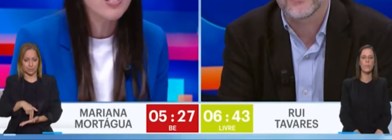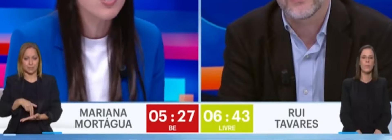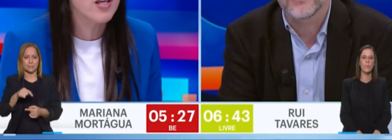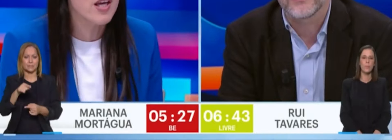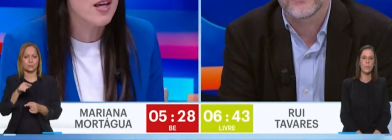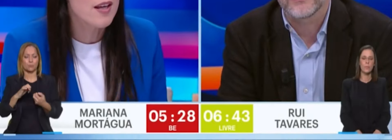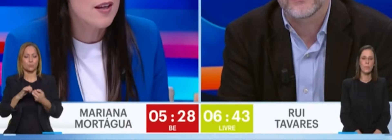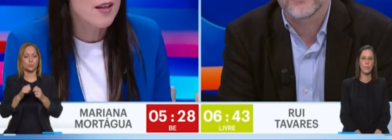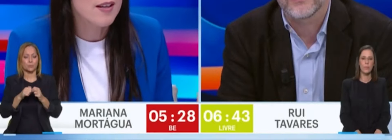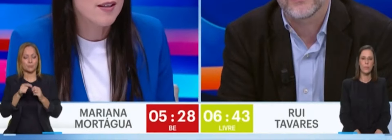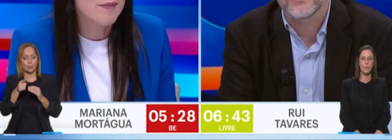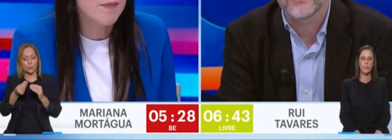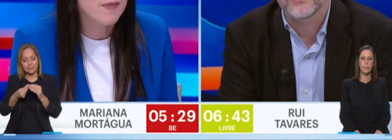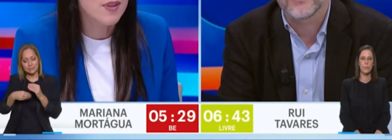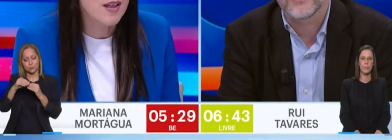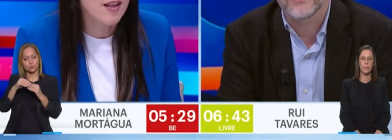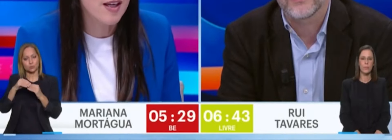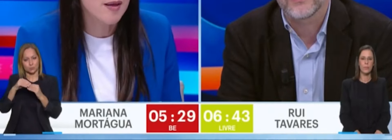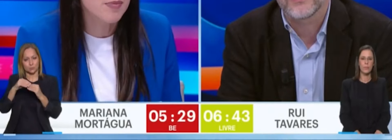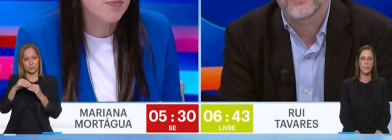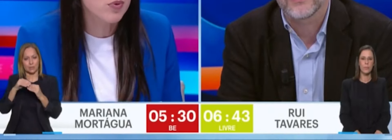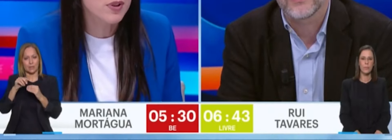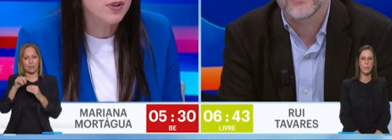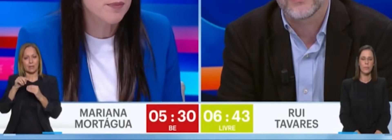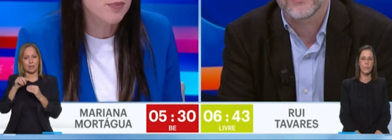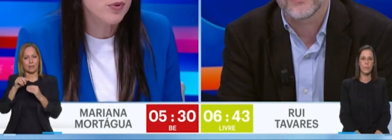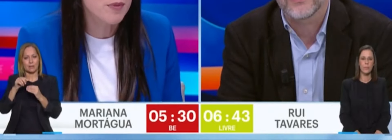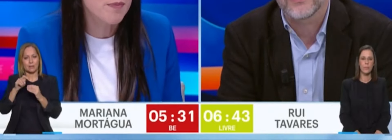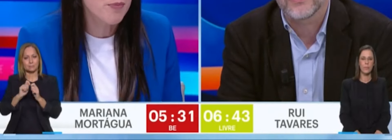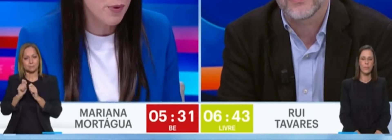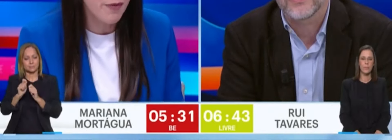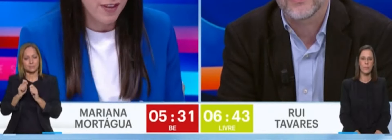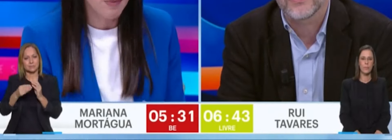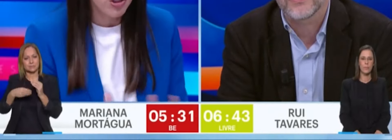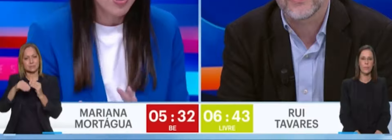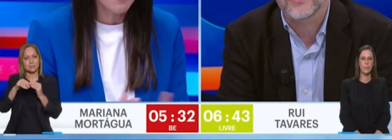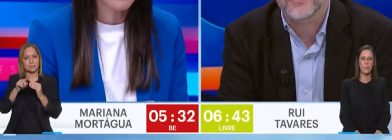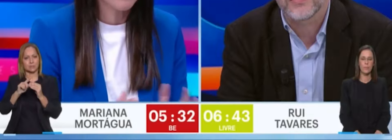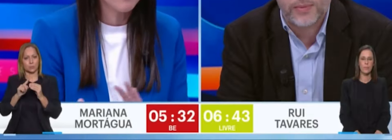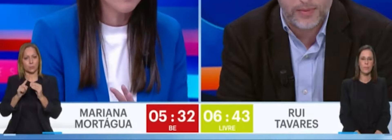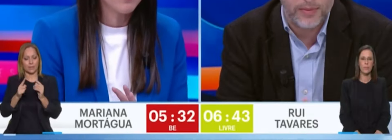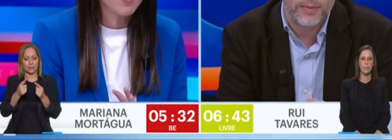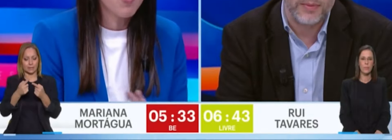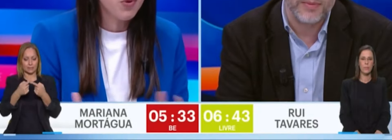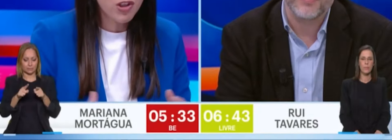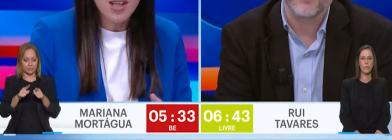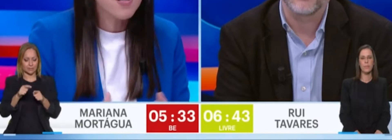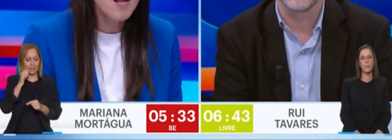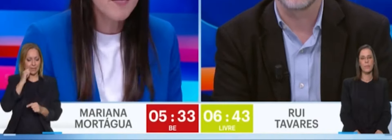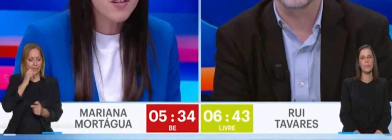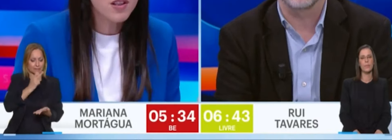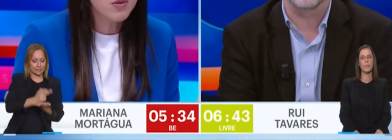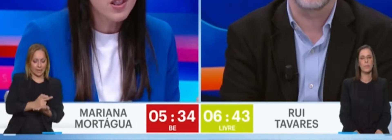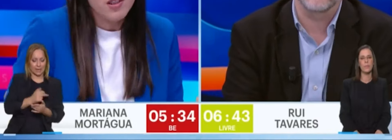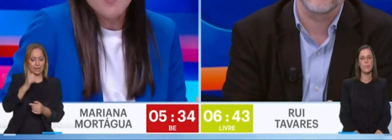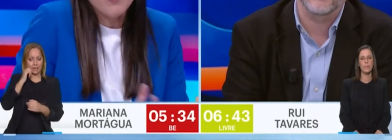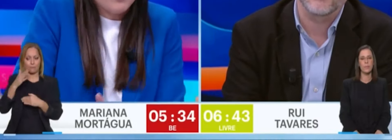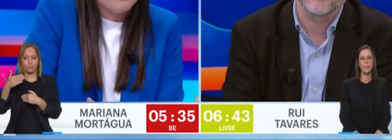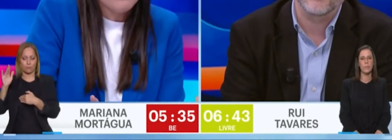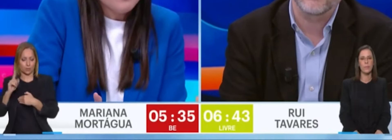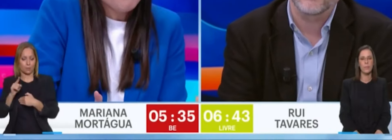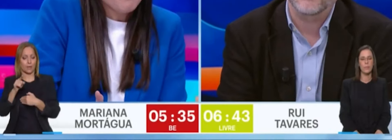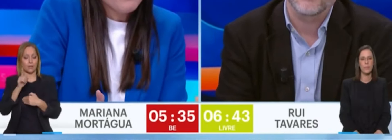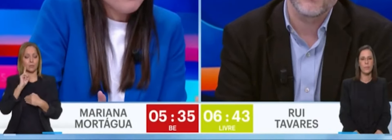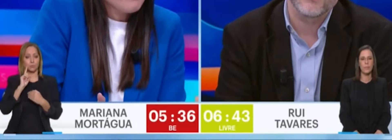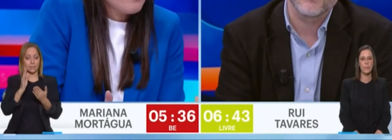soxa nem é e que ela acabe por por por fazer uma distinção entre residentes e não residentes porque eu acho que é essencial fazê-lo e é por